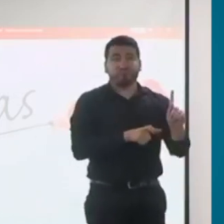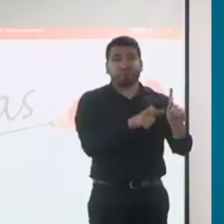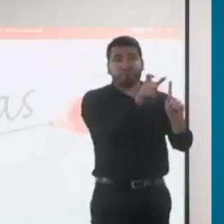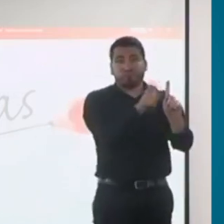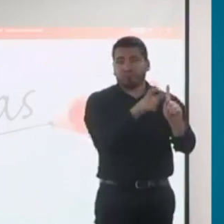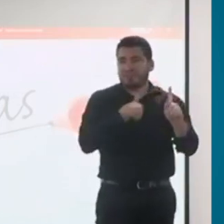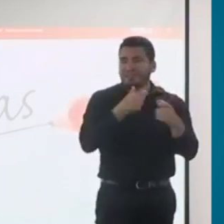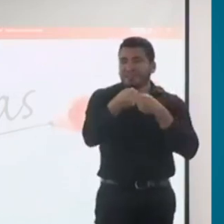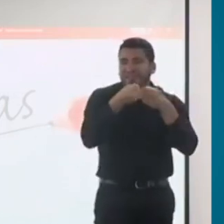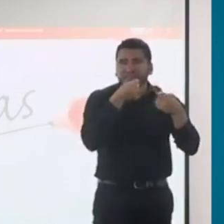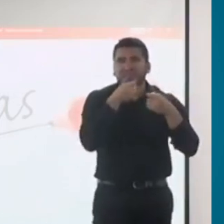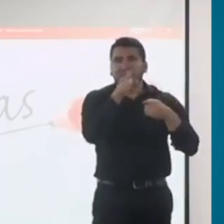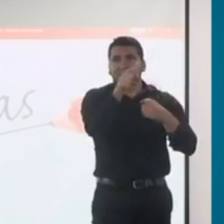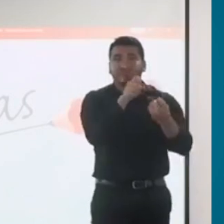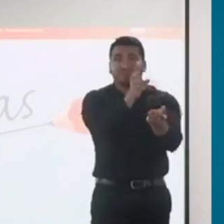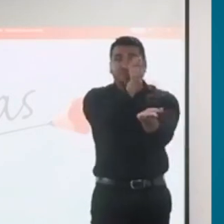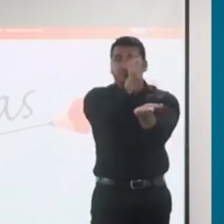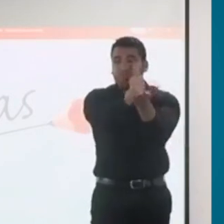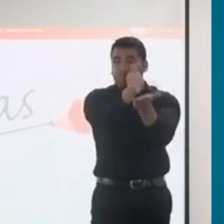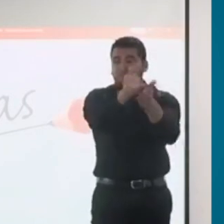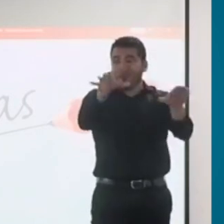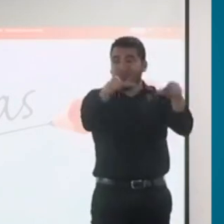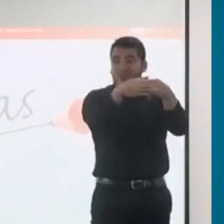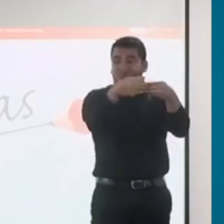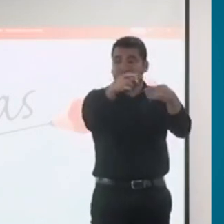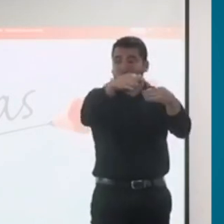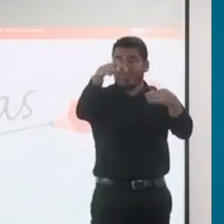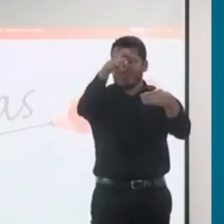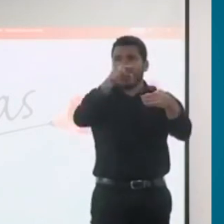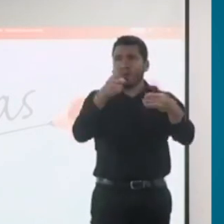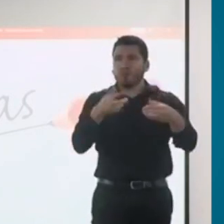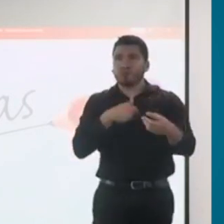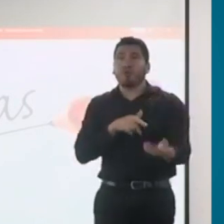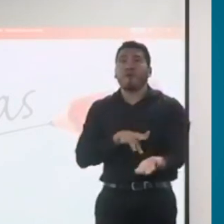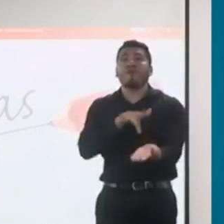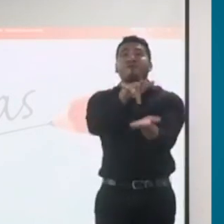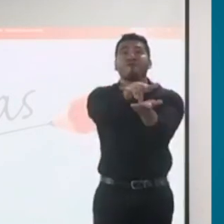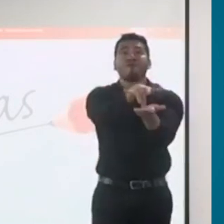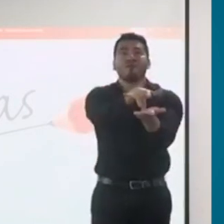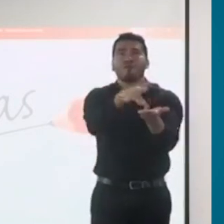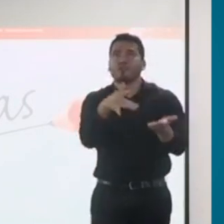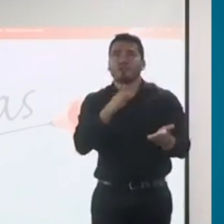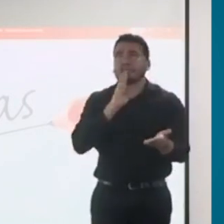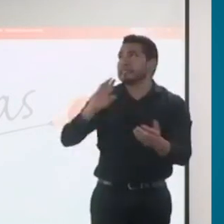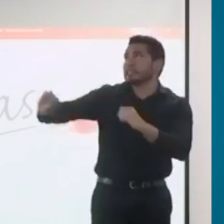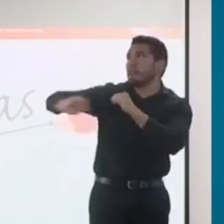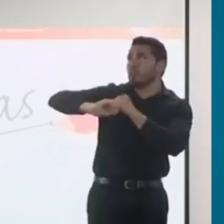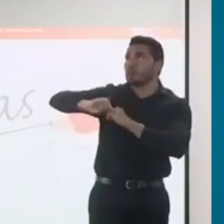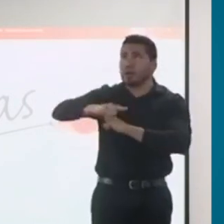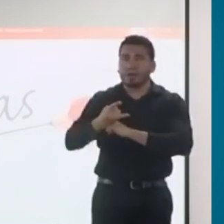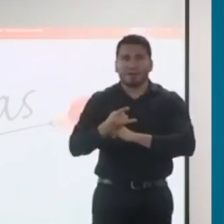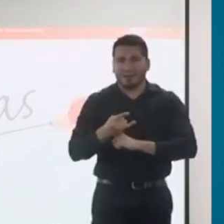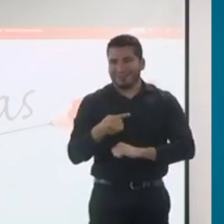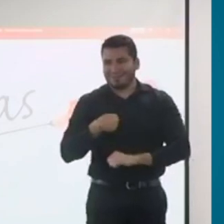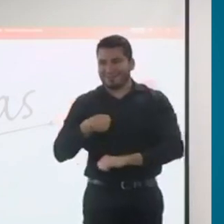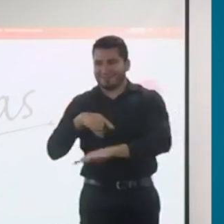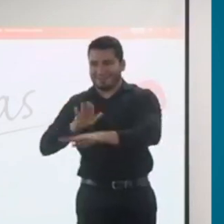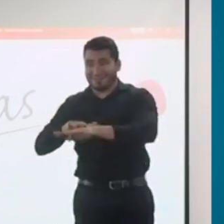interdisciplinar. Yo no les había contado que David tenía una discapacidad auditiva, entonces claramente él necesitaba que